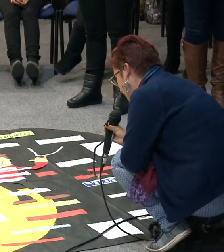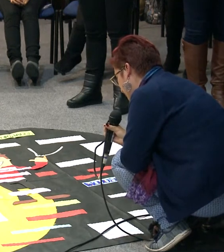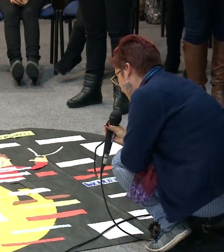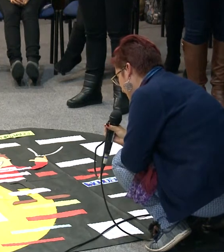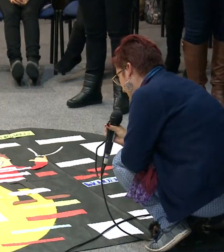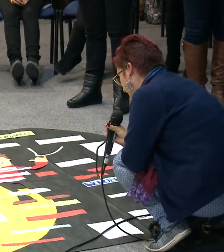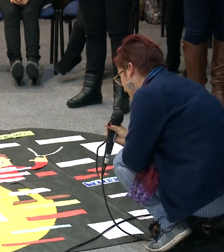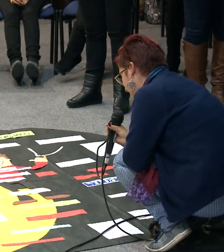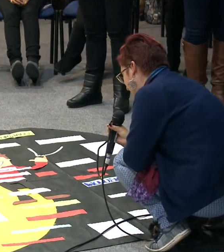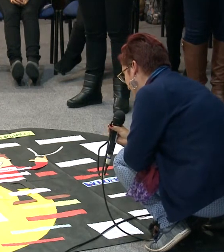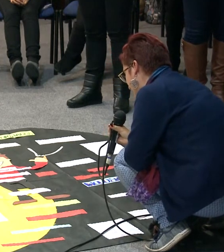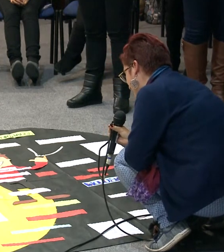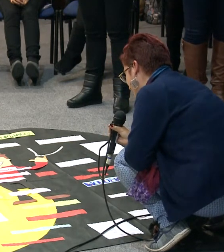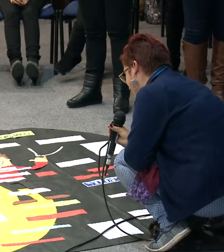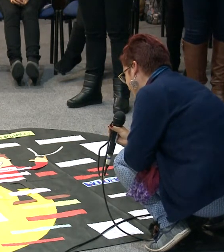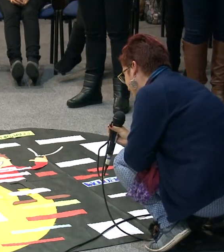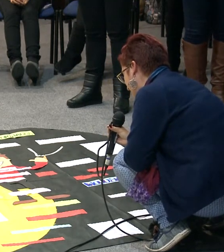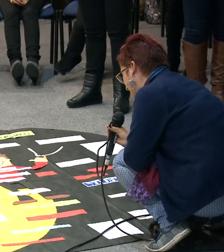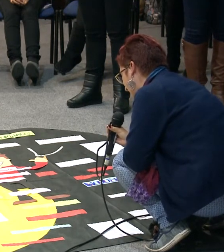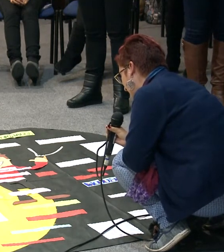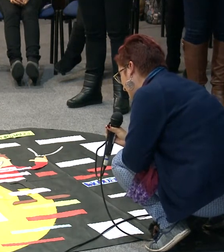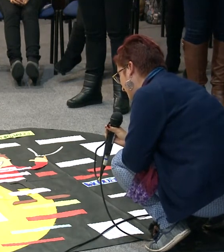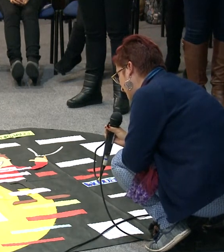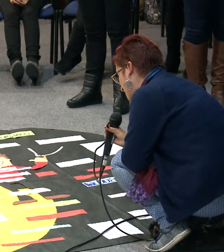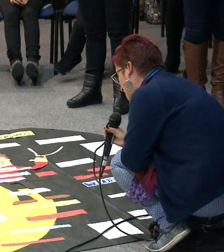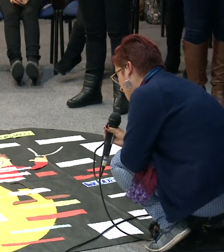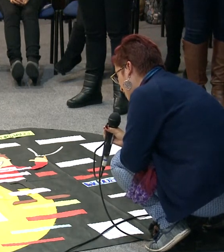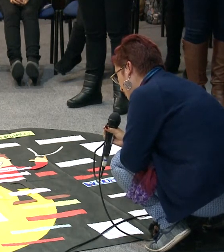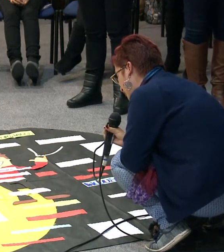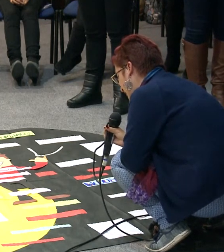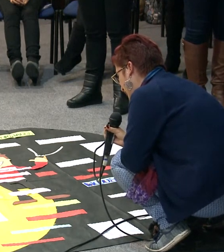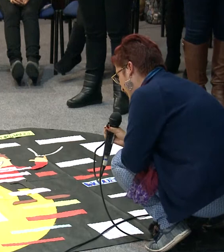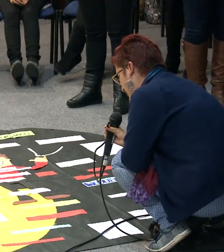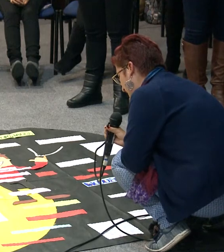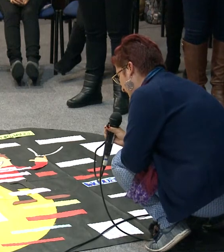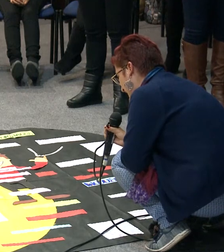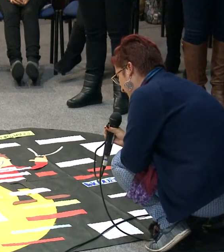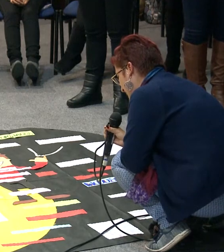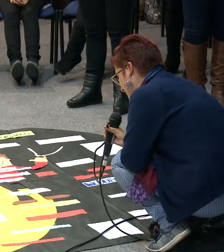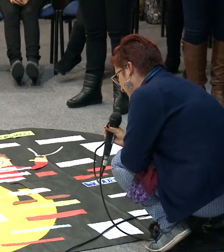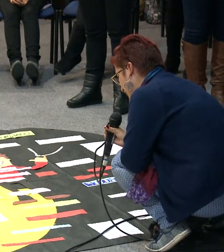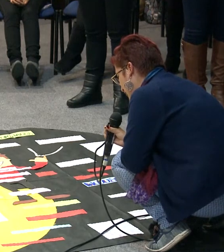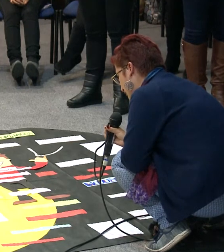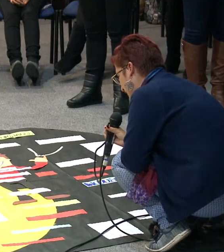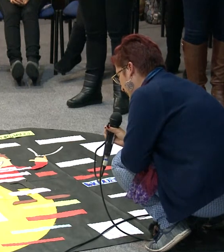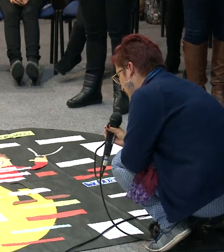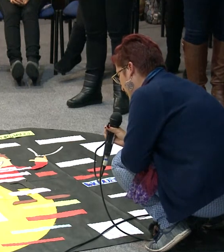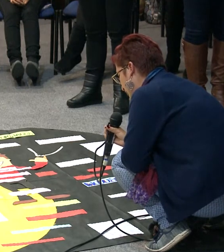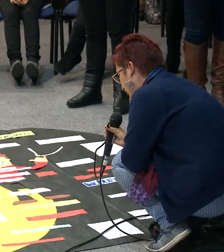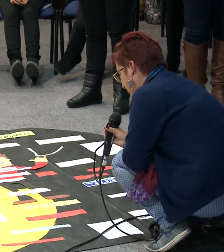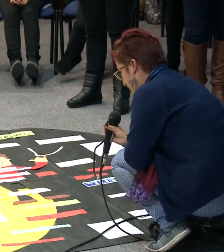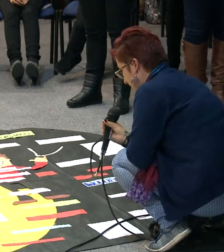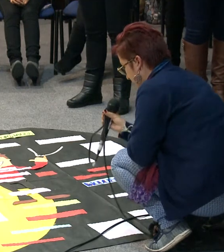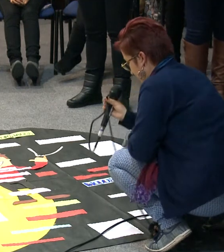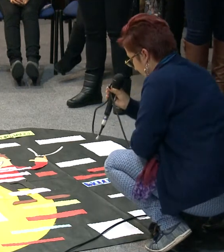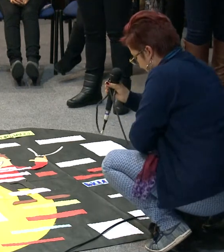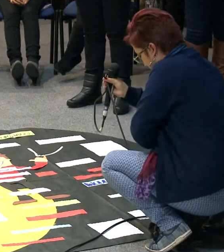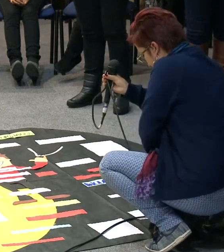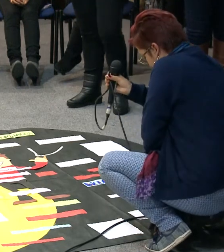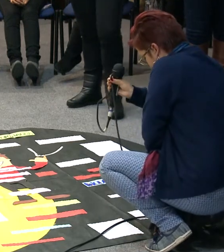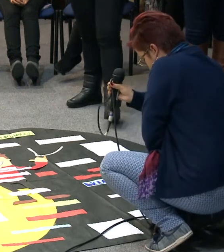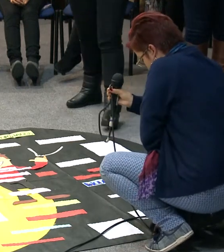Los productos deben empezar a ser parte del portafolio del planetario, conocer el grupo o